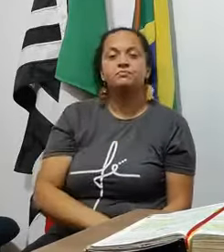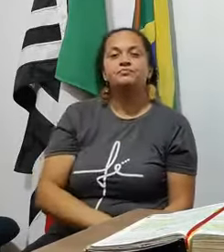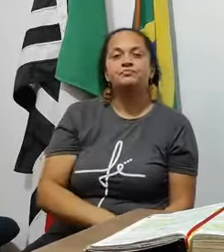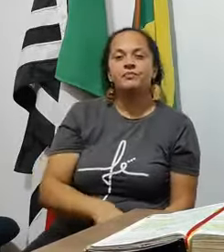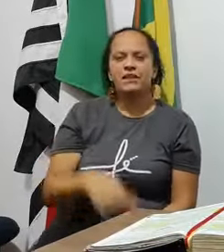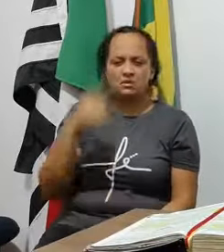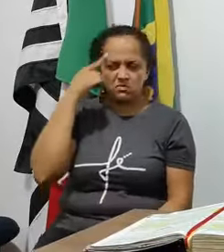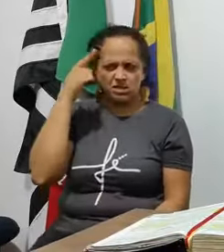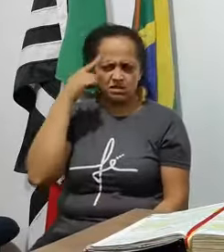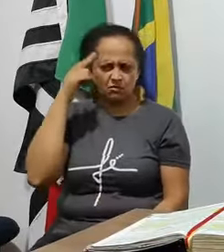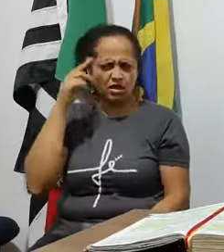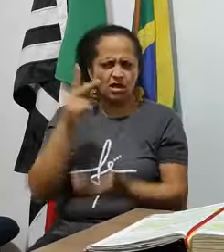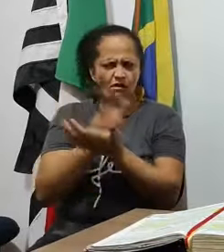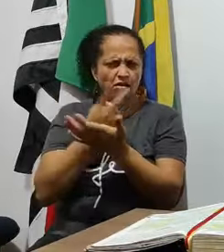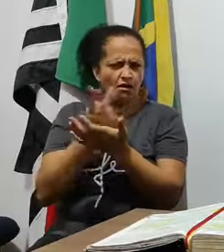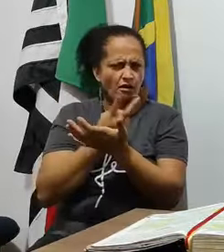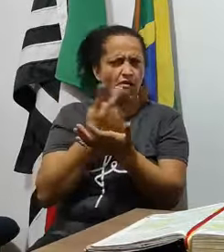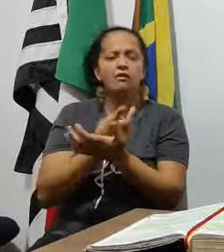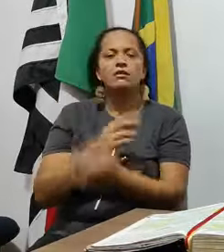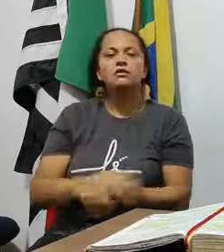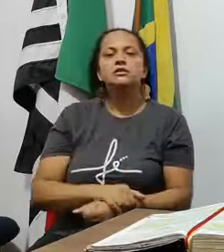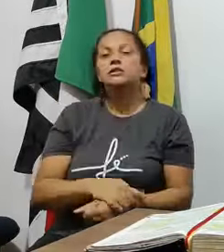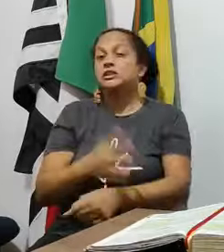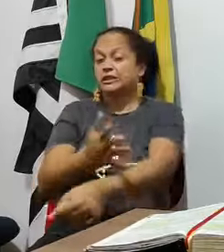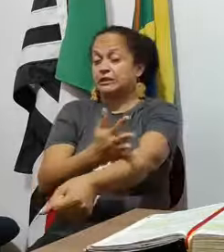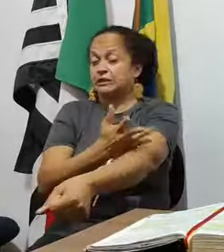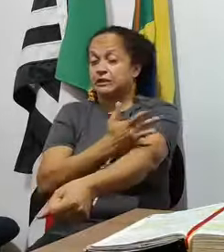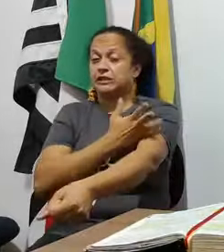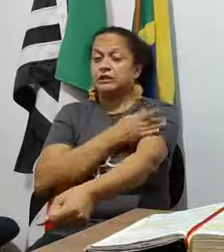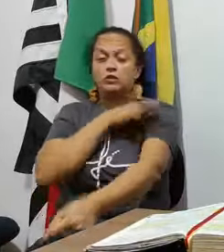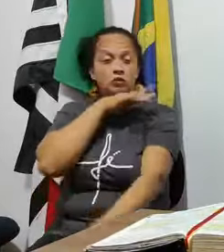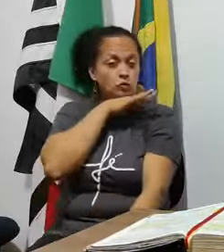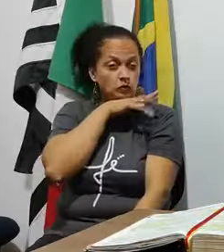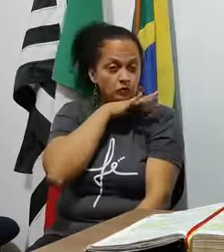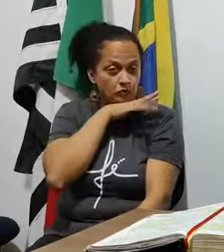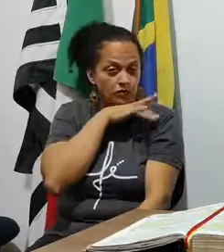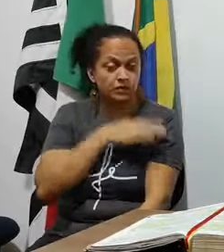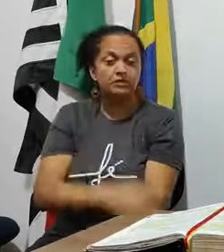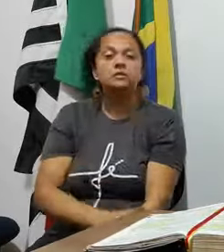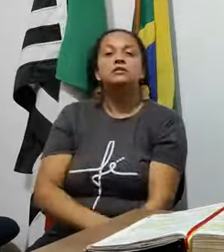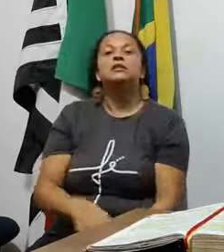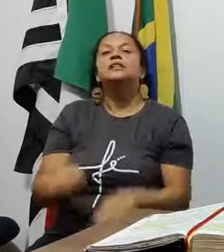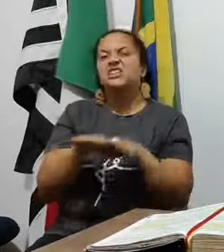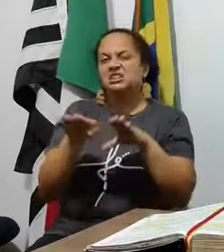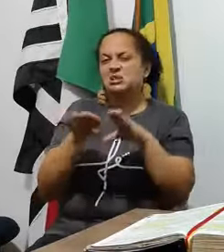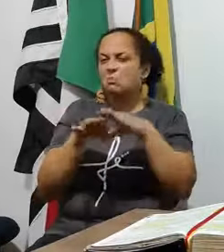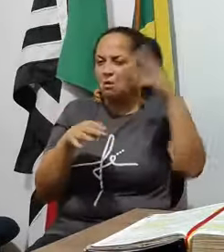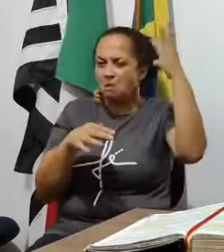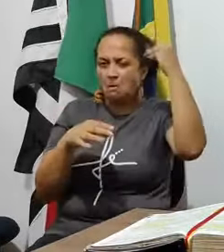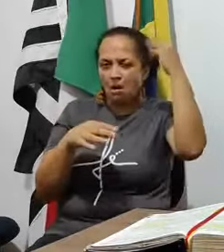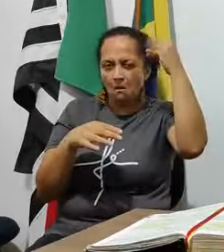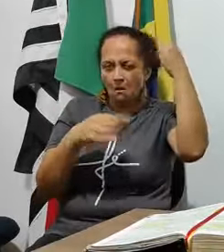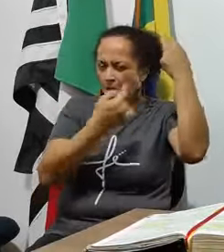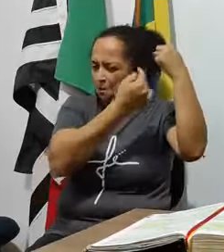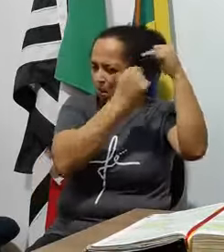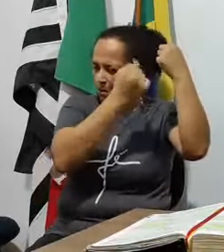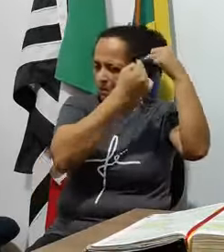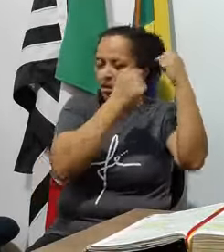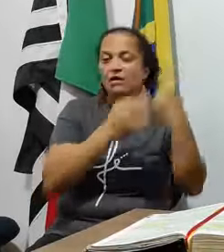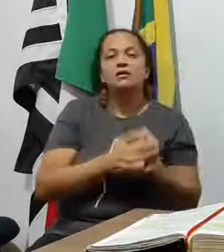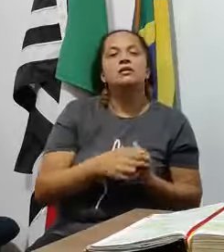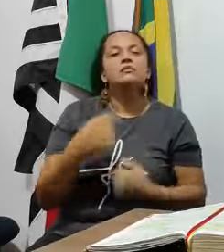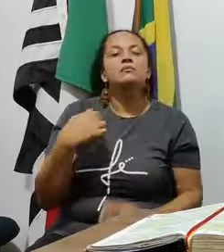raciocínio falso, as emoções negativas e sugestões malignas, com o intuito